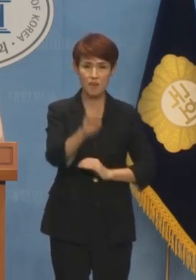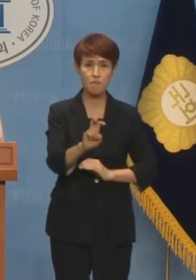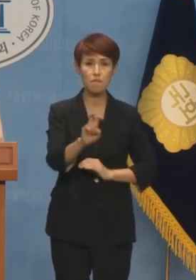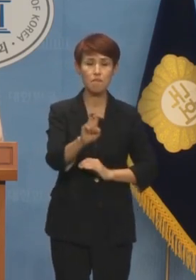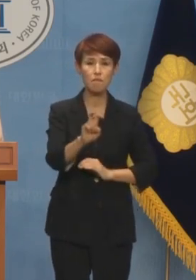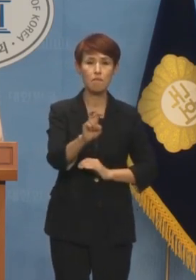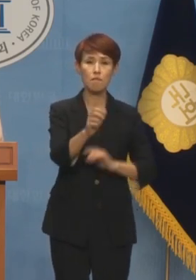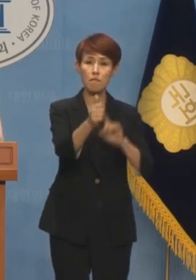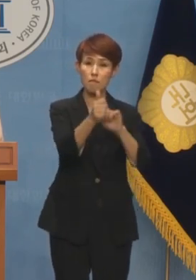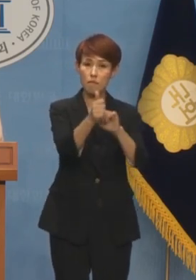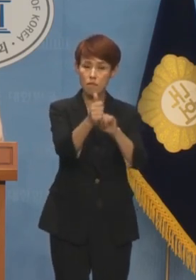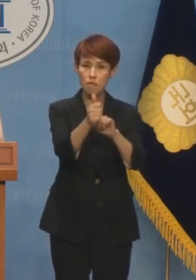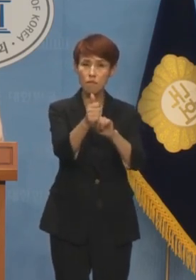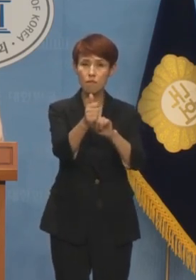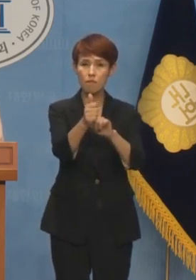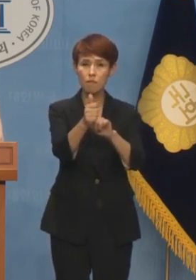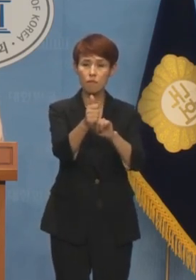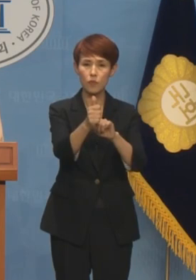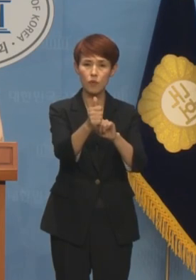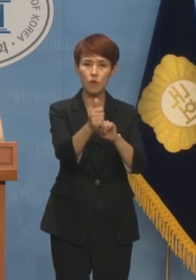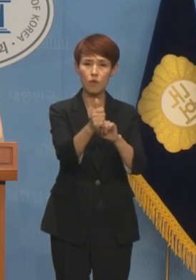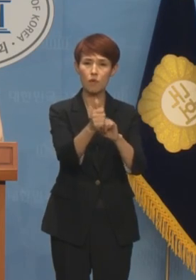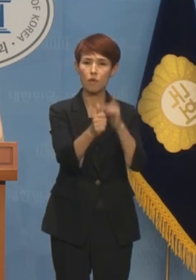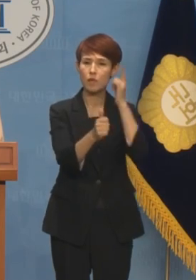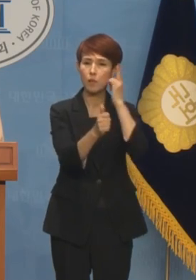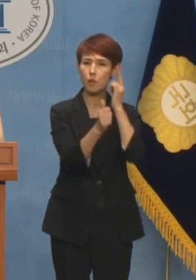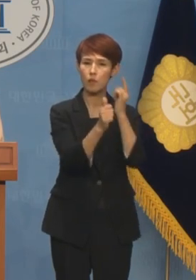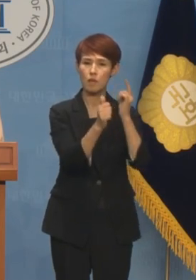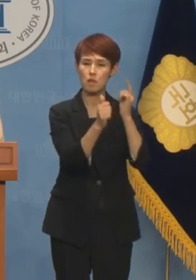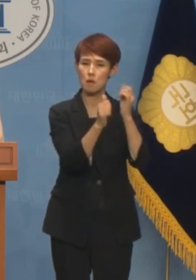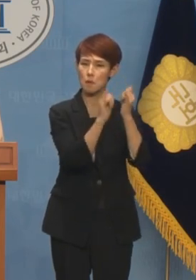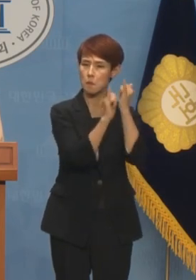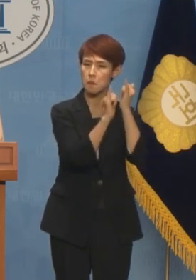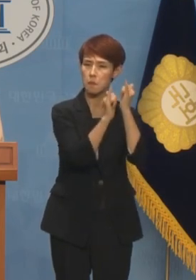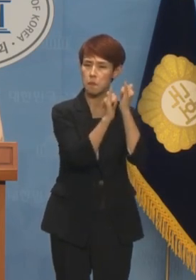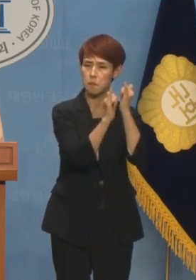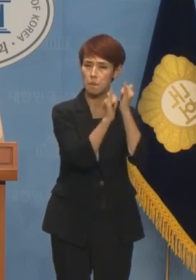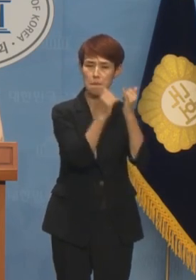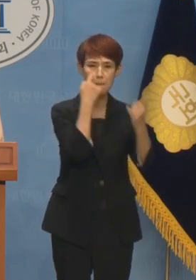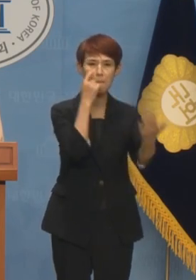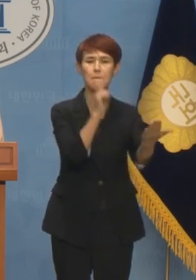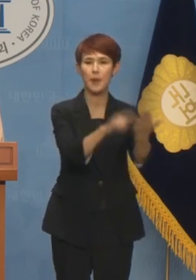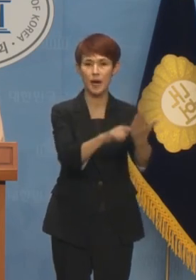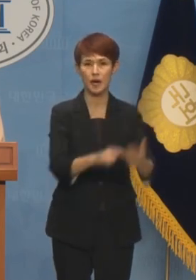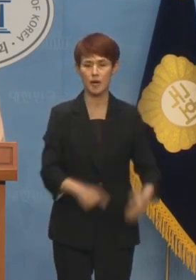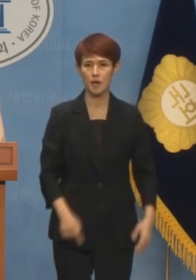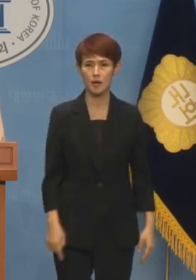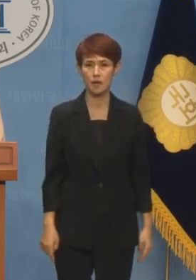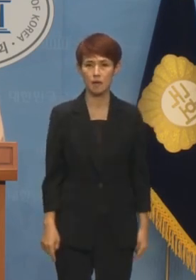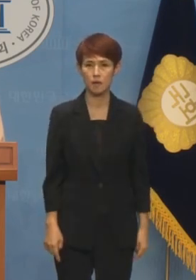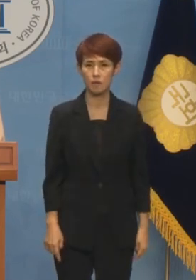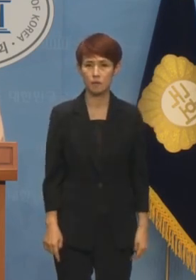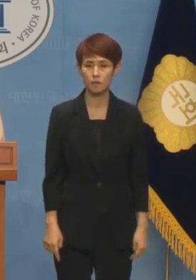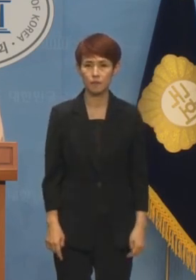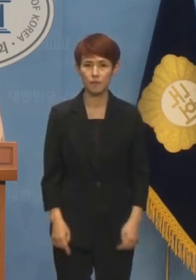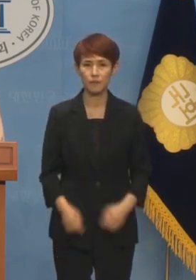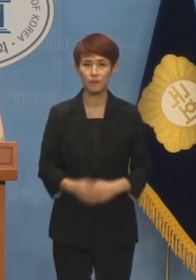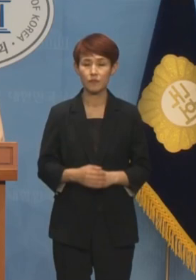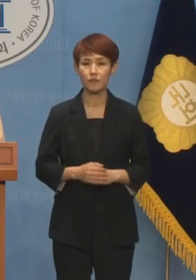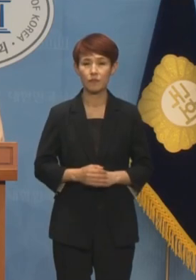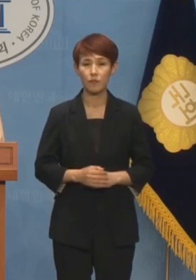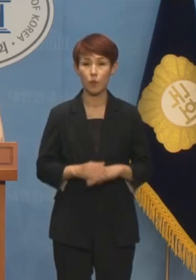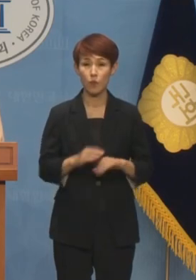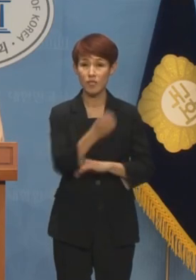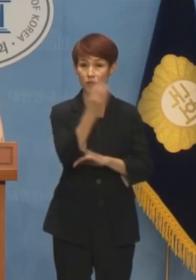해병대 1사단장과 비화폰으로 수차례 통화한 것으로 확인됐습니다. 경향신문이